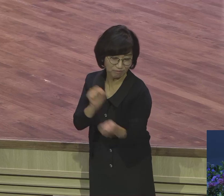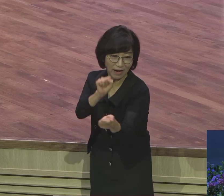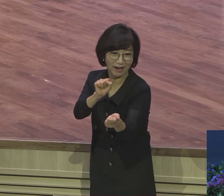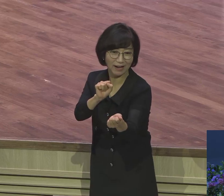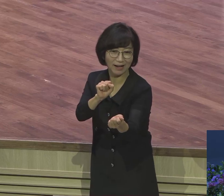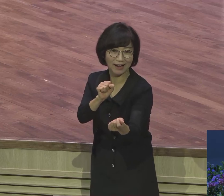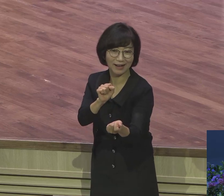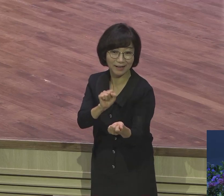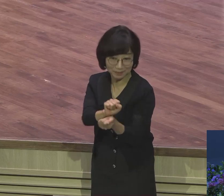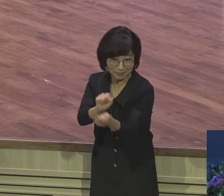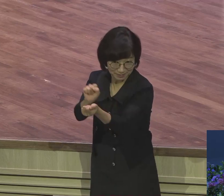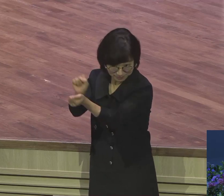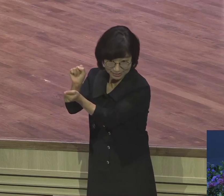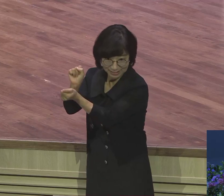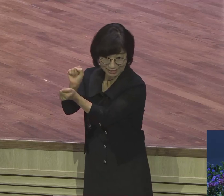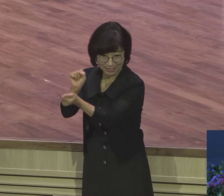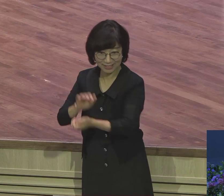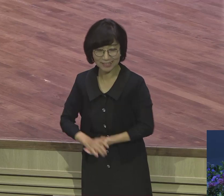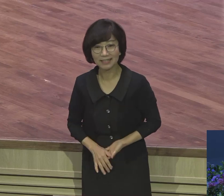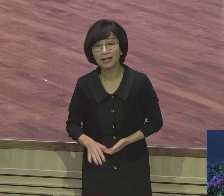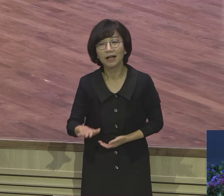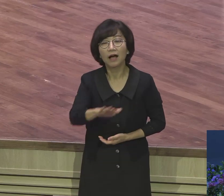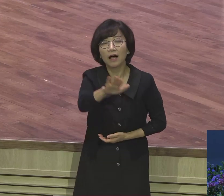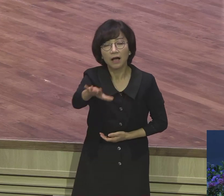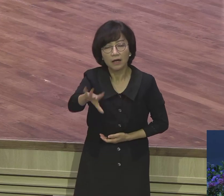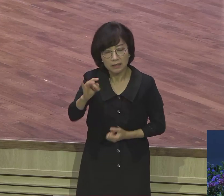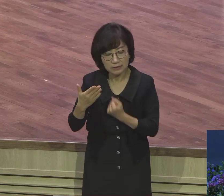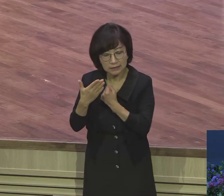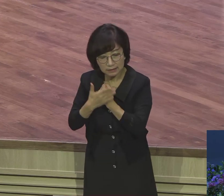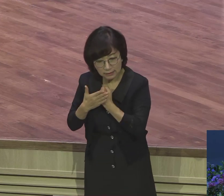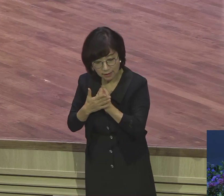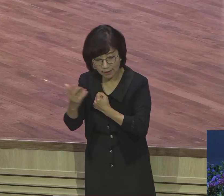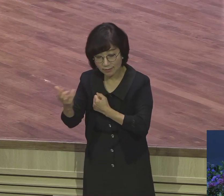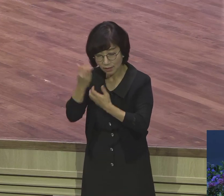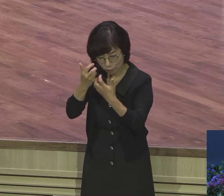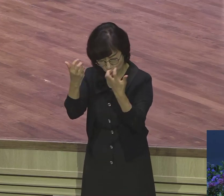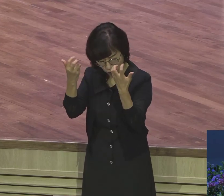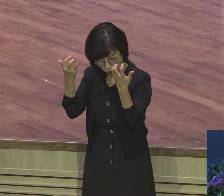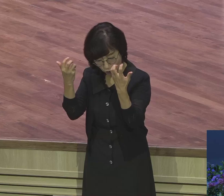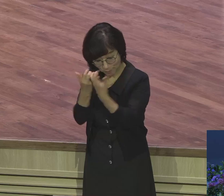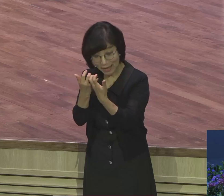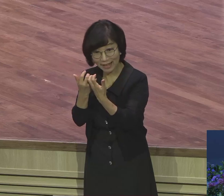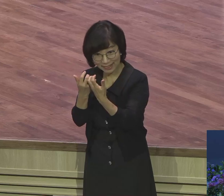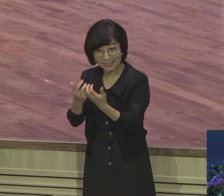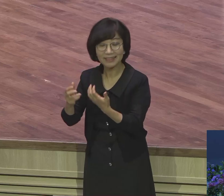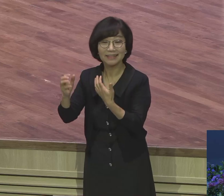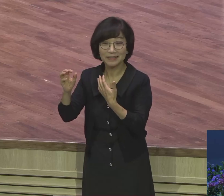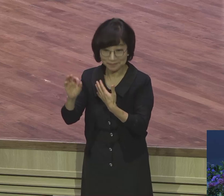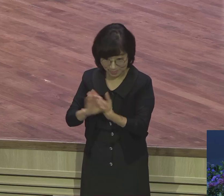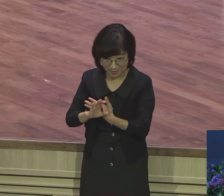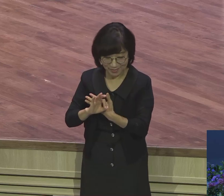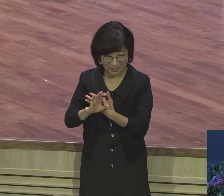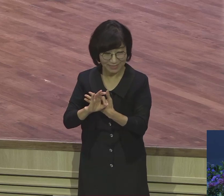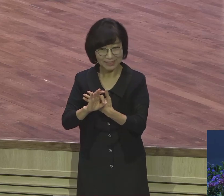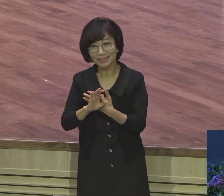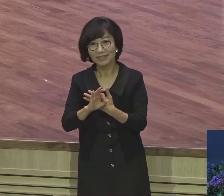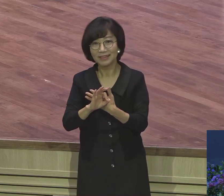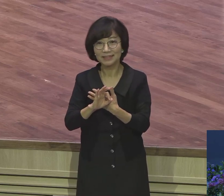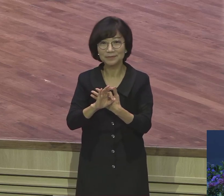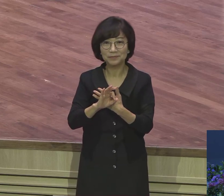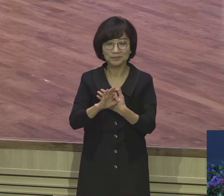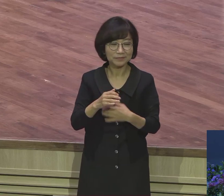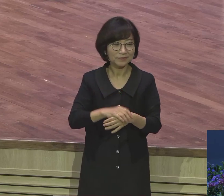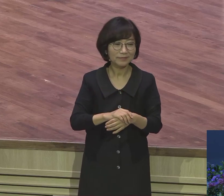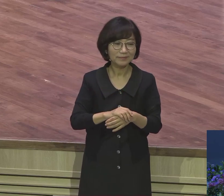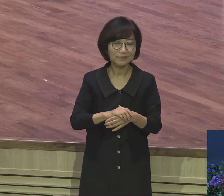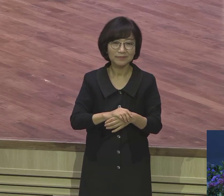여러분 은혜 받고 성령 충만하면 열심히 하지 말라고 해도요. 여러분 하나님이 이래요.